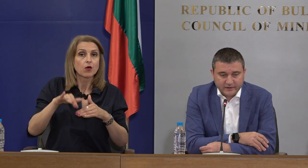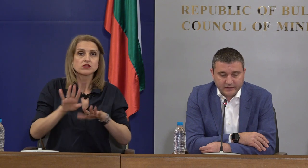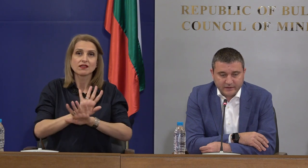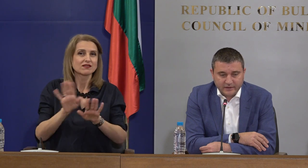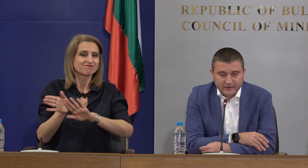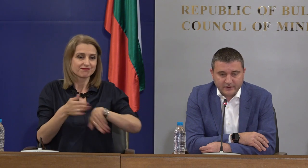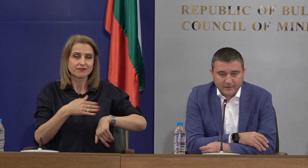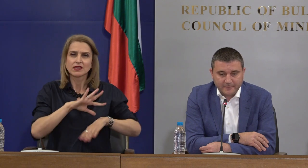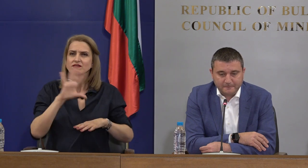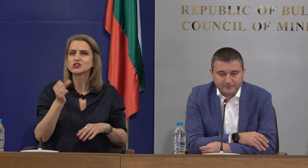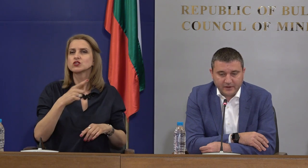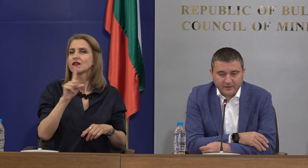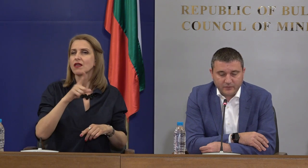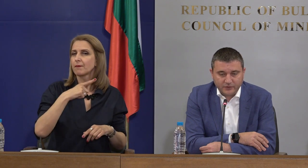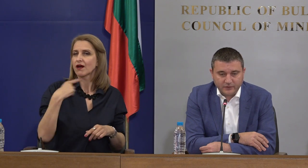рискове, свързани с